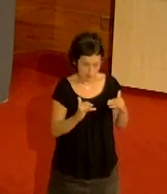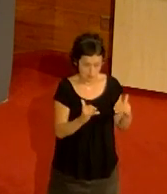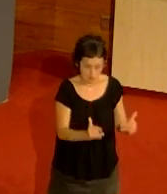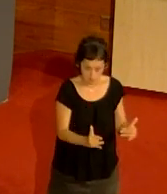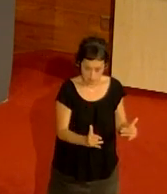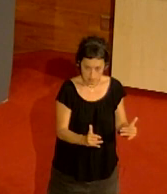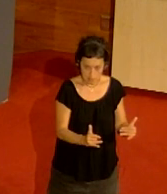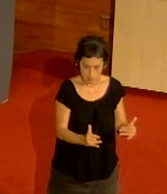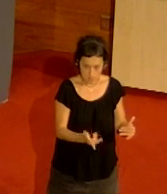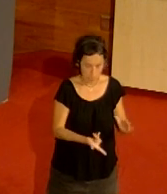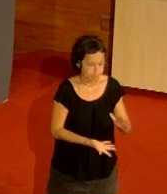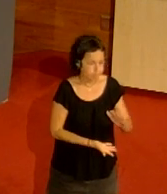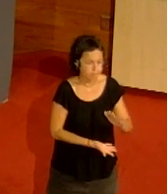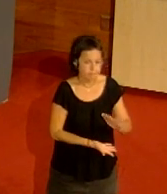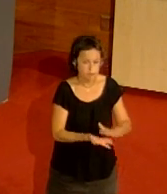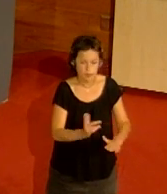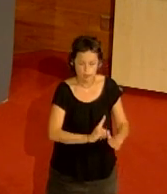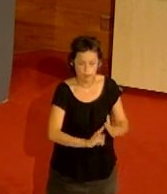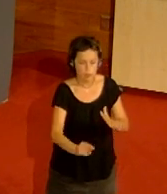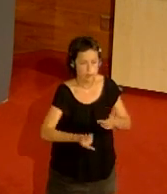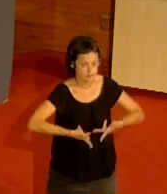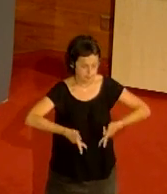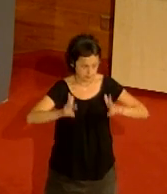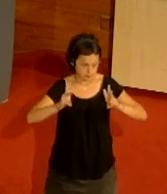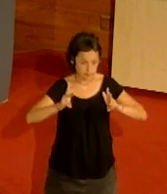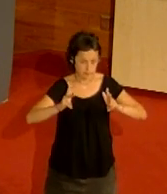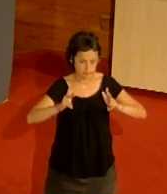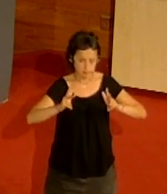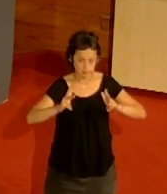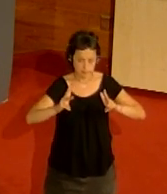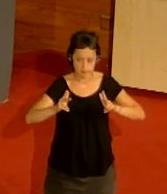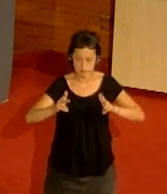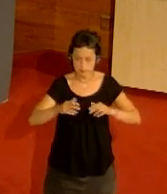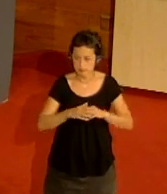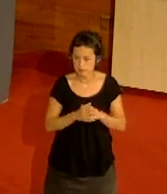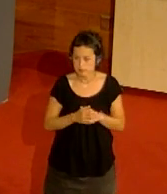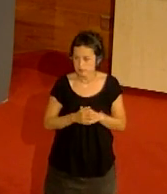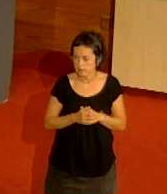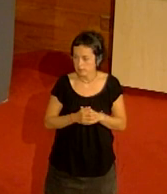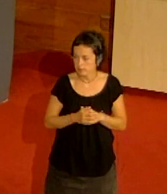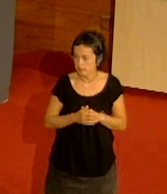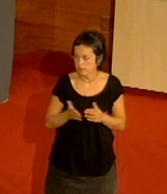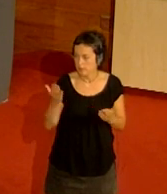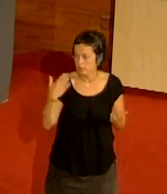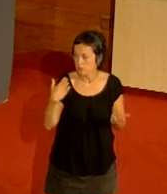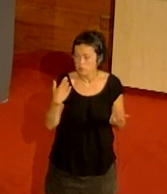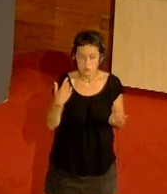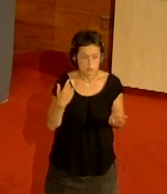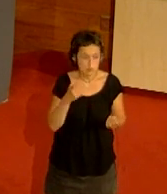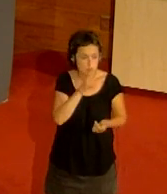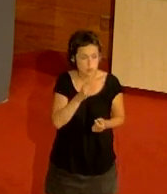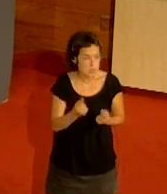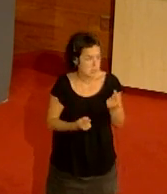se le dejaba salir, de alguna manera. Entonces, pues lo que decía, de hecho, que había personas que en pocos días pues, ya habían llegado a